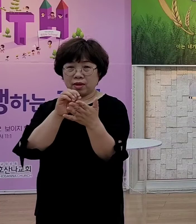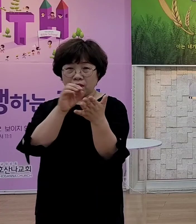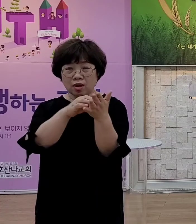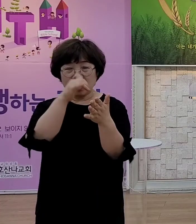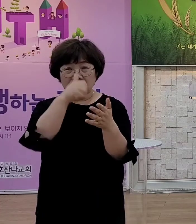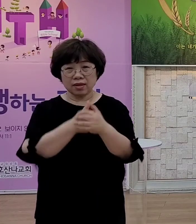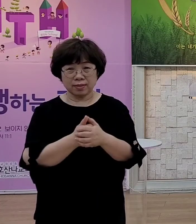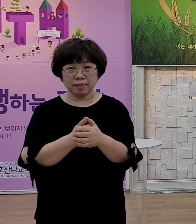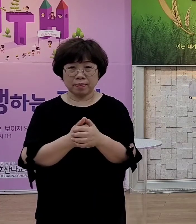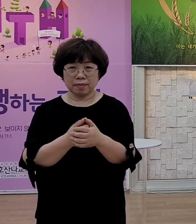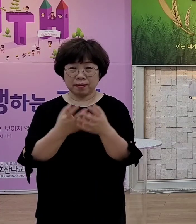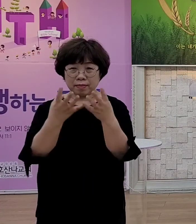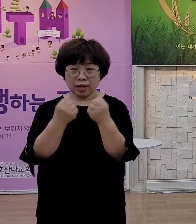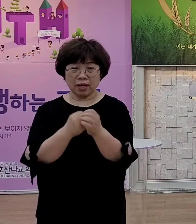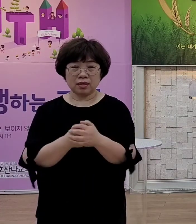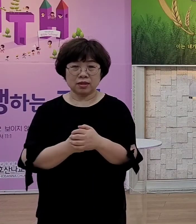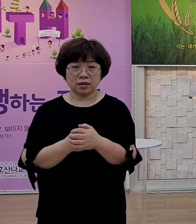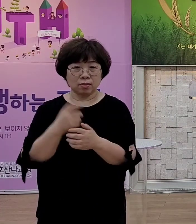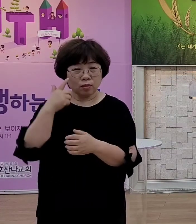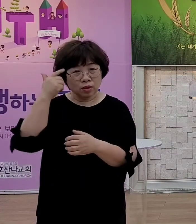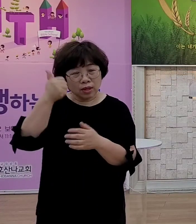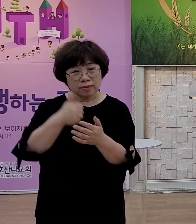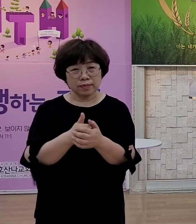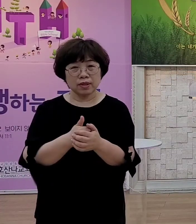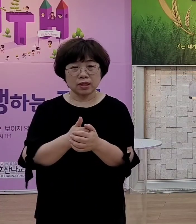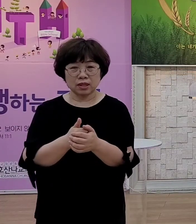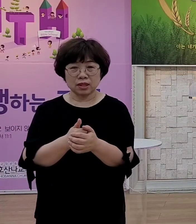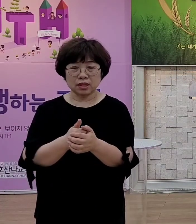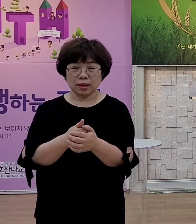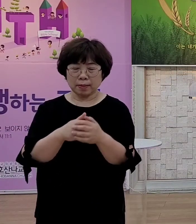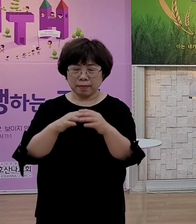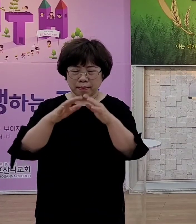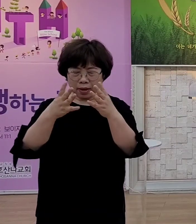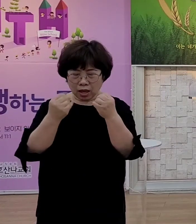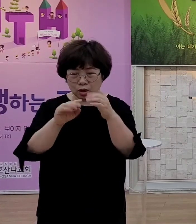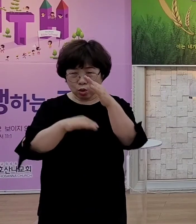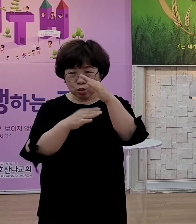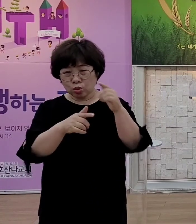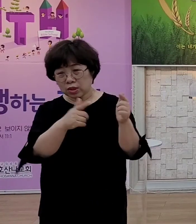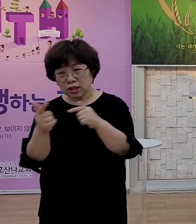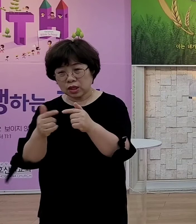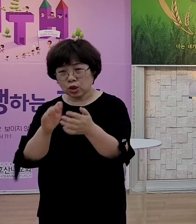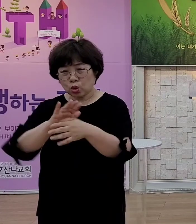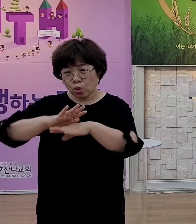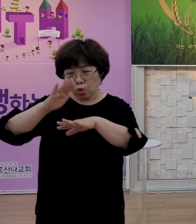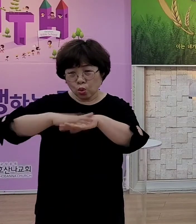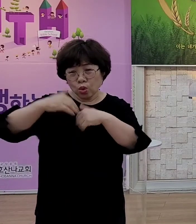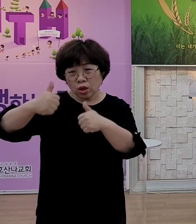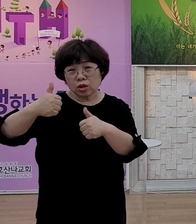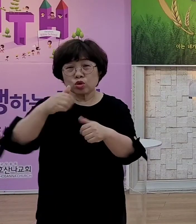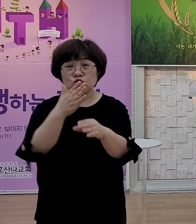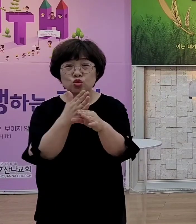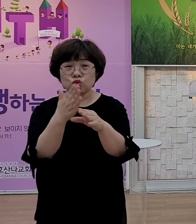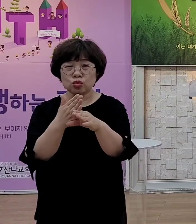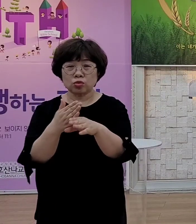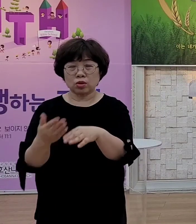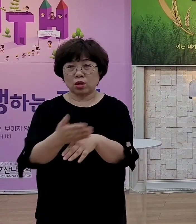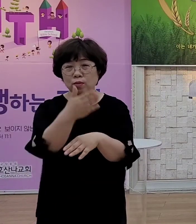많은 목사님들이 이거 시도하고 있어요. 여러분 한번 괜찮으시면 한번 집에서 한번 활용해